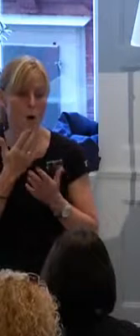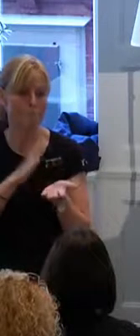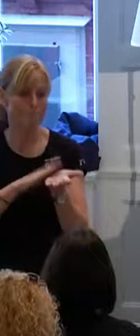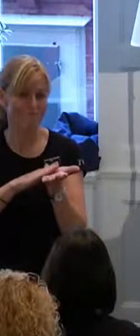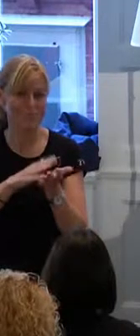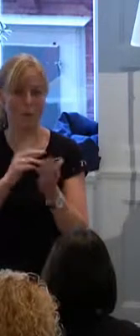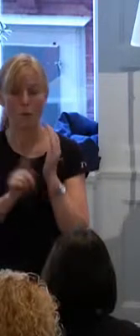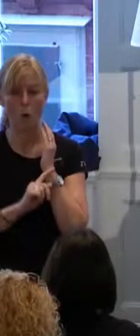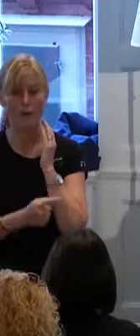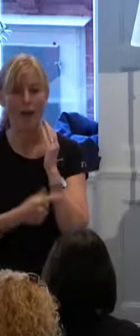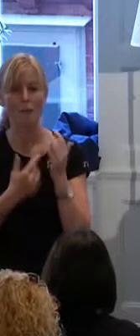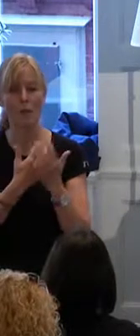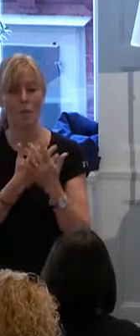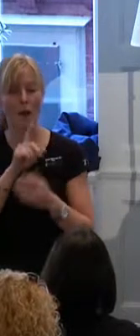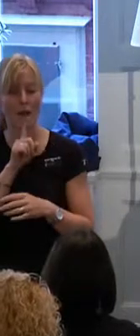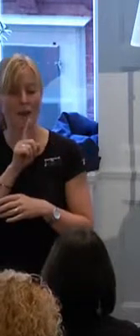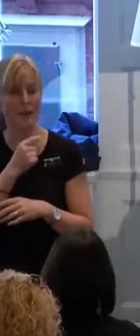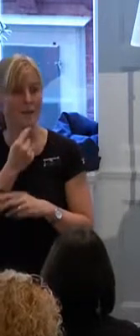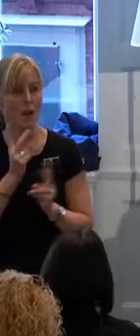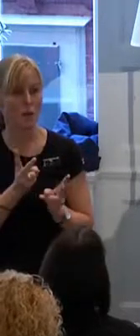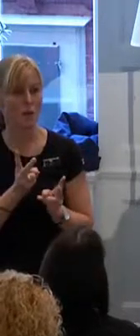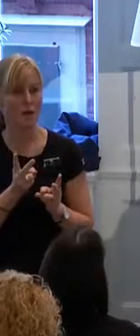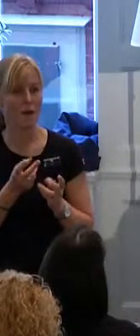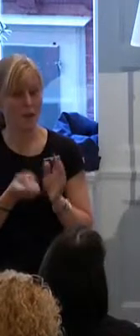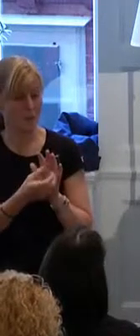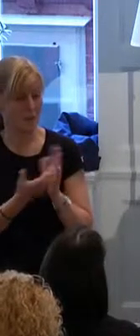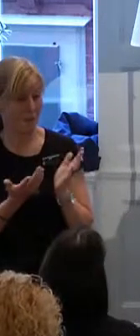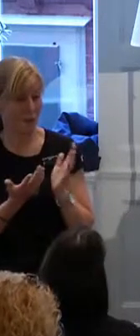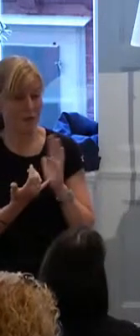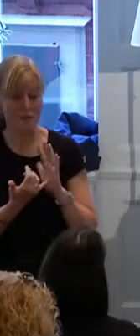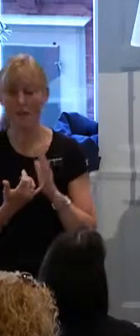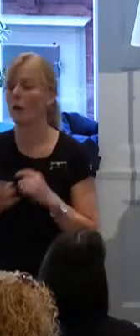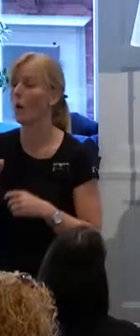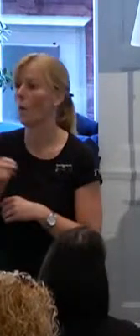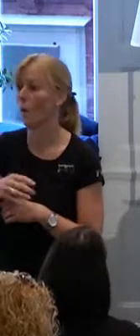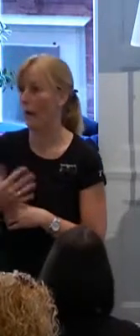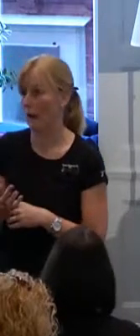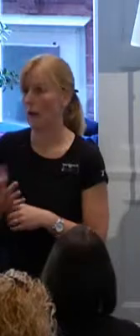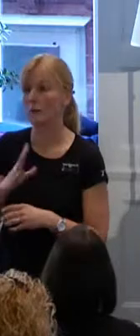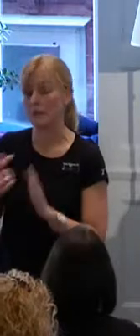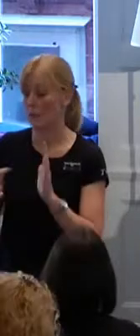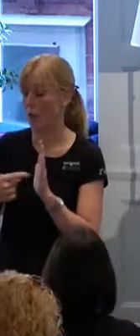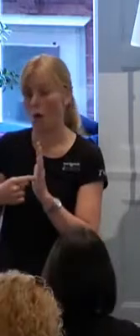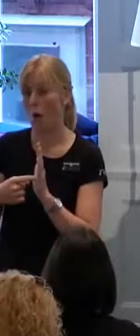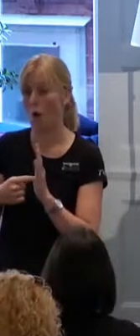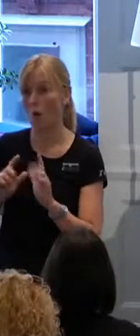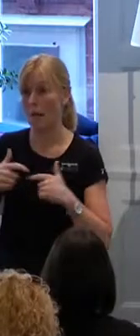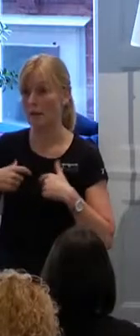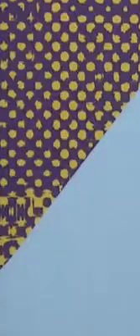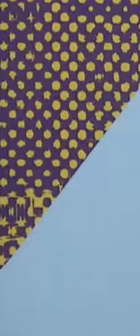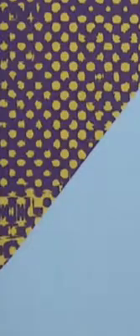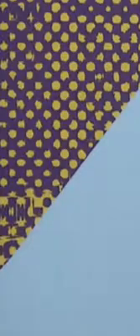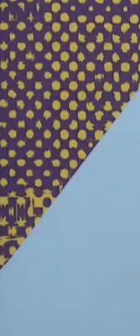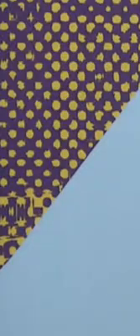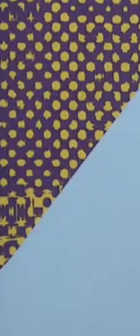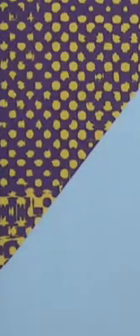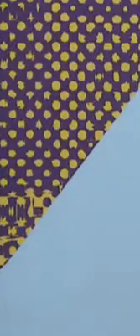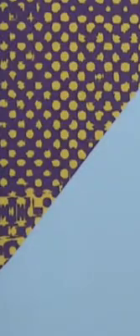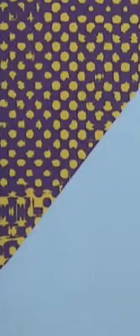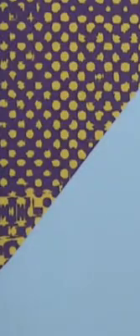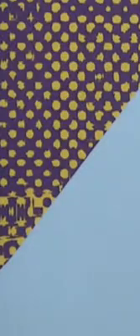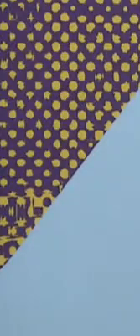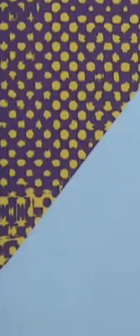finns ju en del kritiker också. Om du bara beskriver det lite grann ur ditt perspektiv. Ja, men det är väl helt enkelt det att det finns ingen lag om anställningsskydd på det sättet, utan det